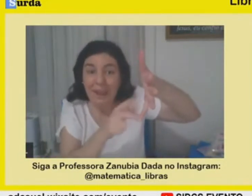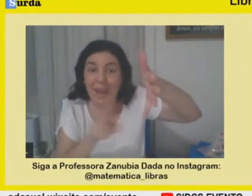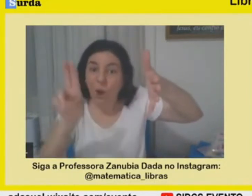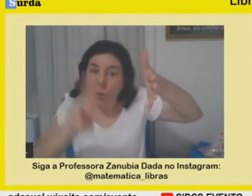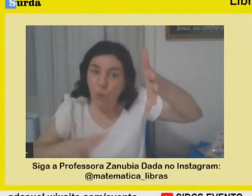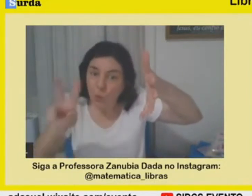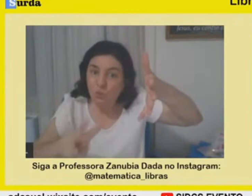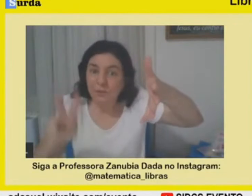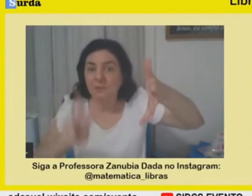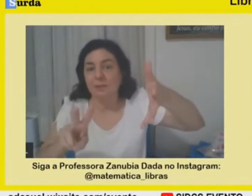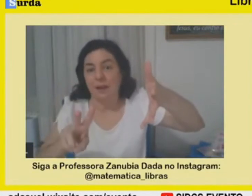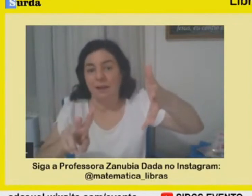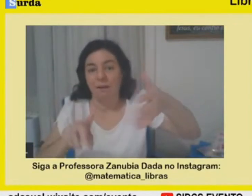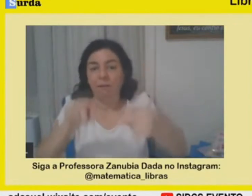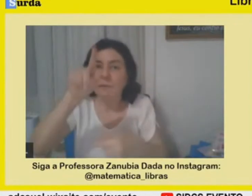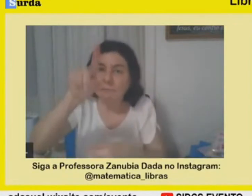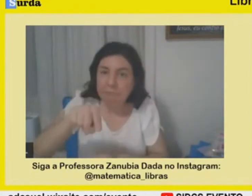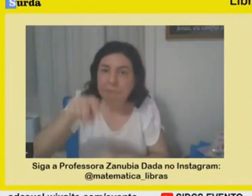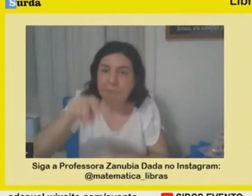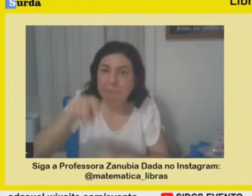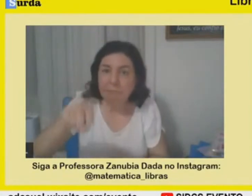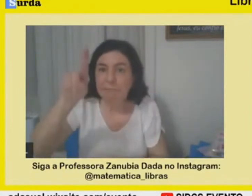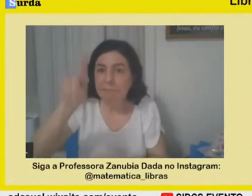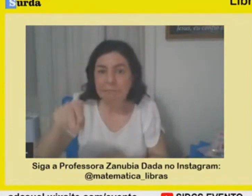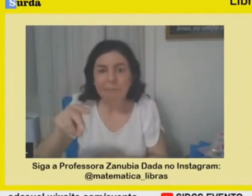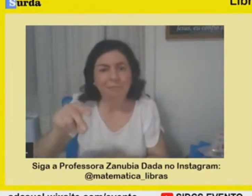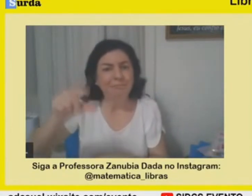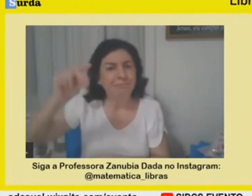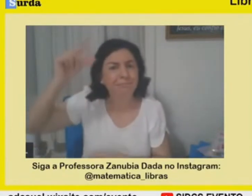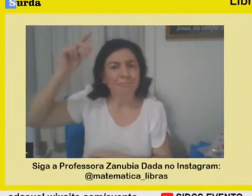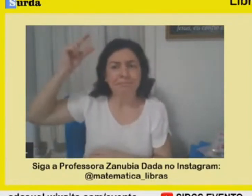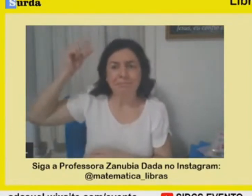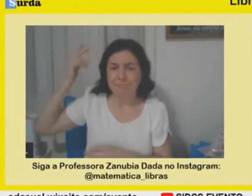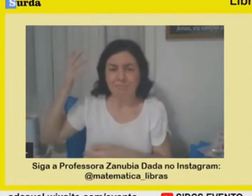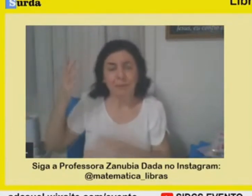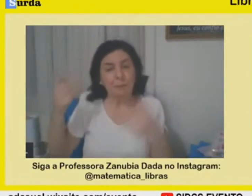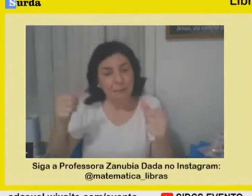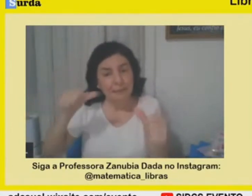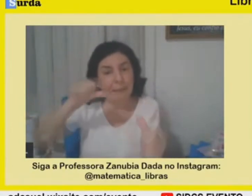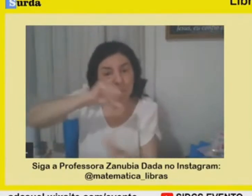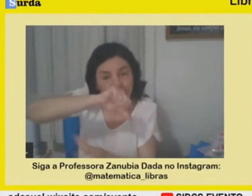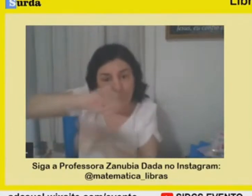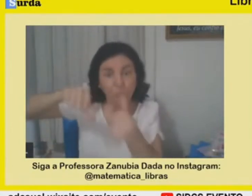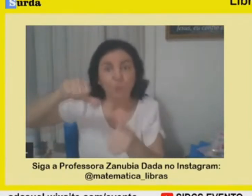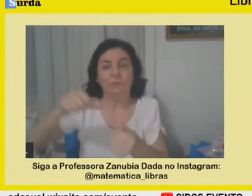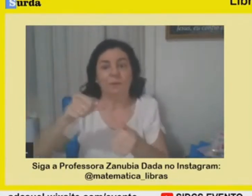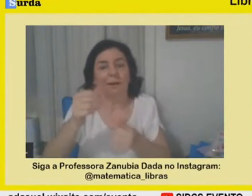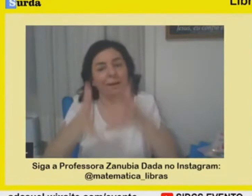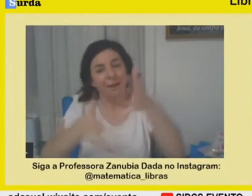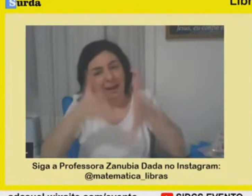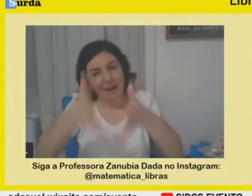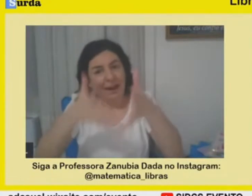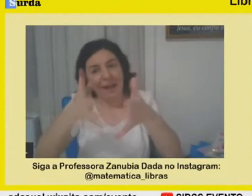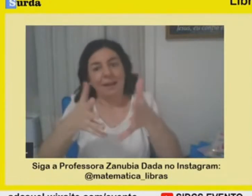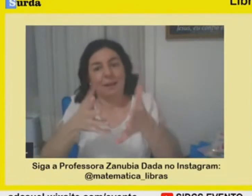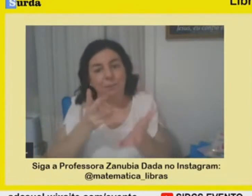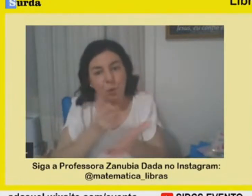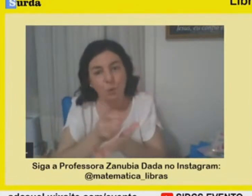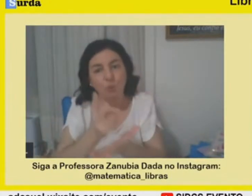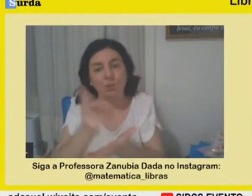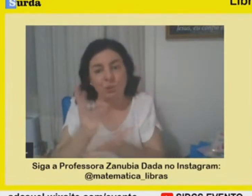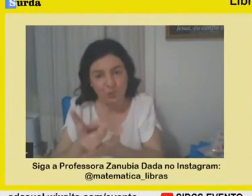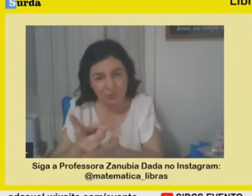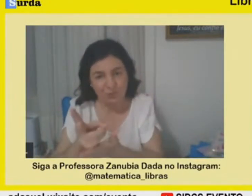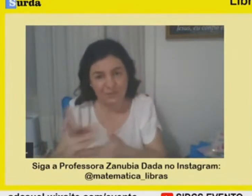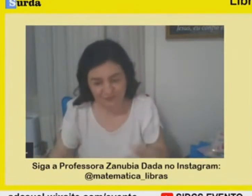Não precisa fazer na escrita. Vamos utilizar a libras ali no espaço neutro. Vamos mudar, não precisa fazer como se